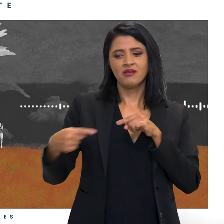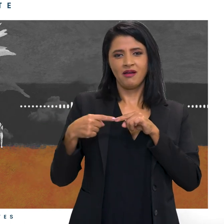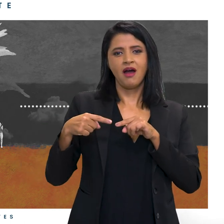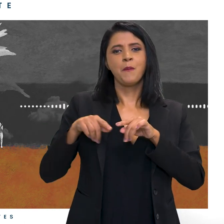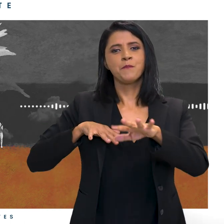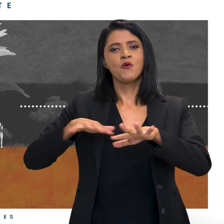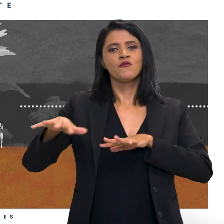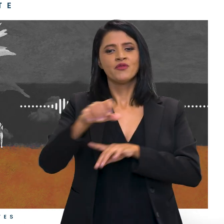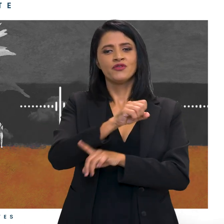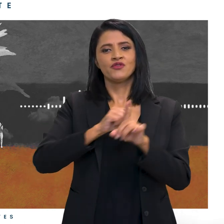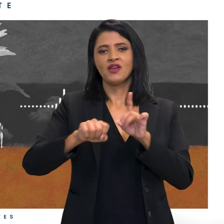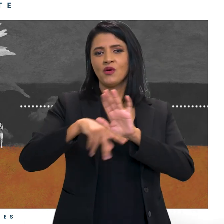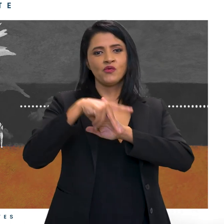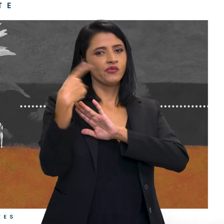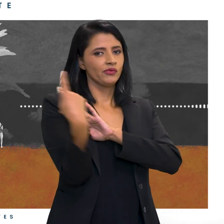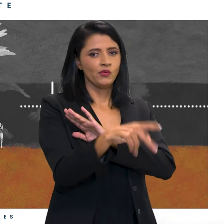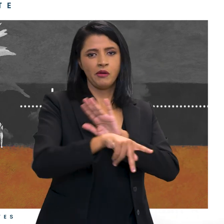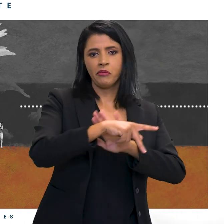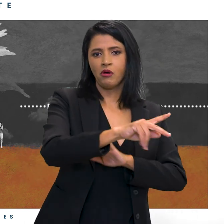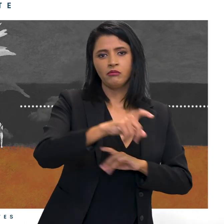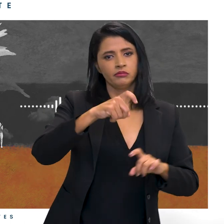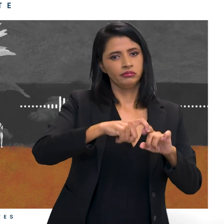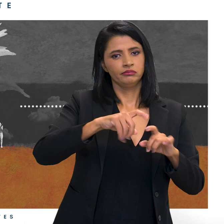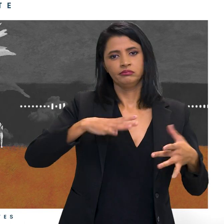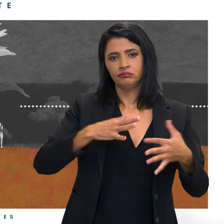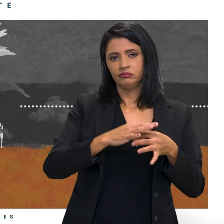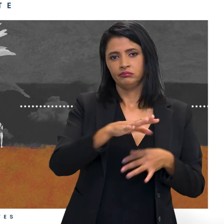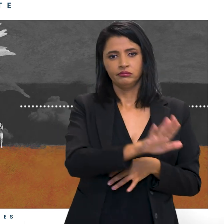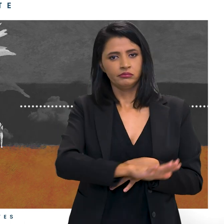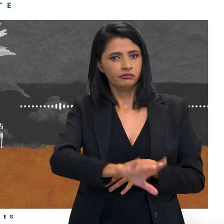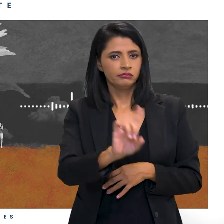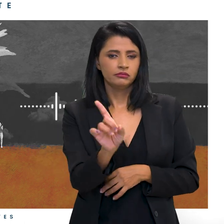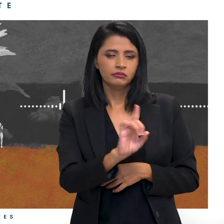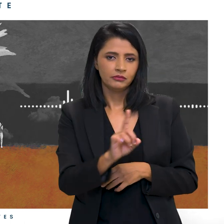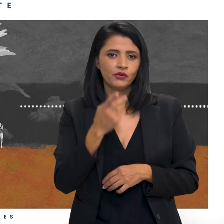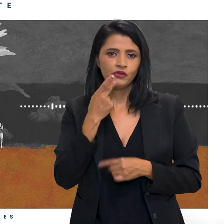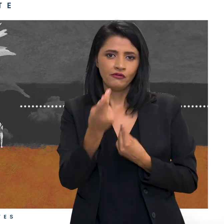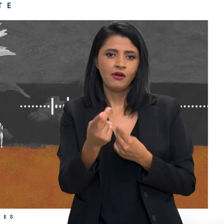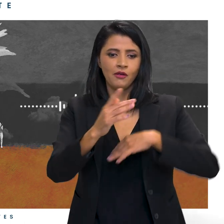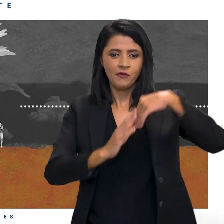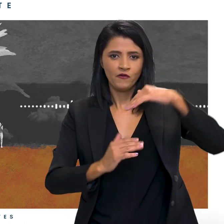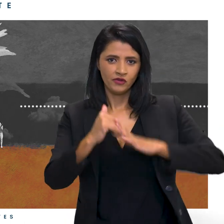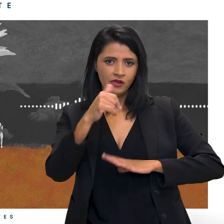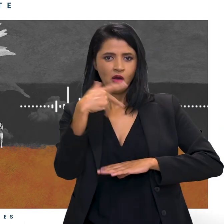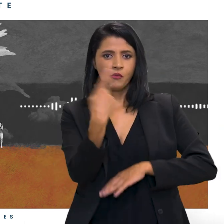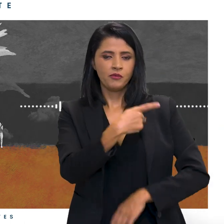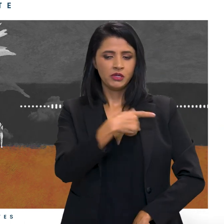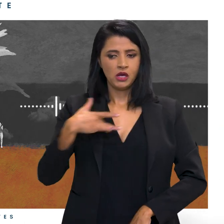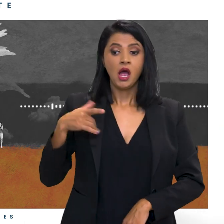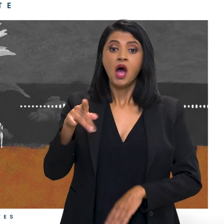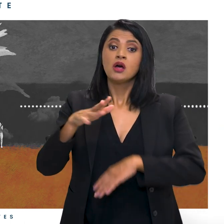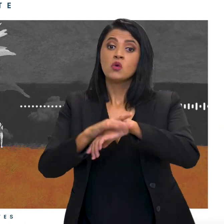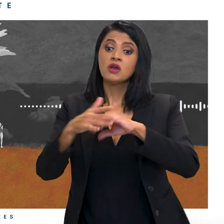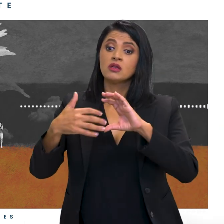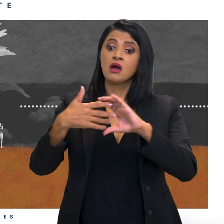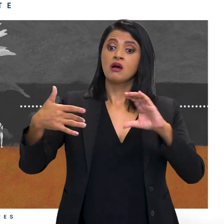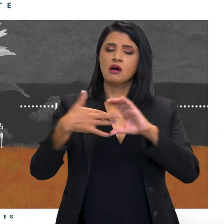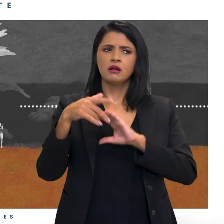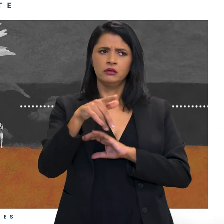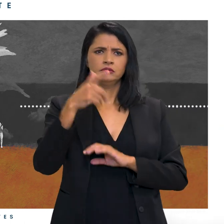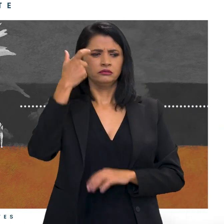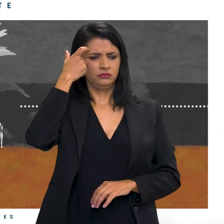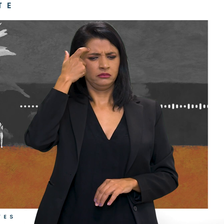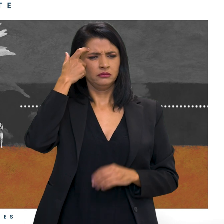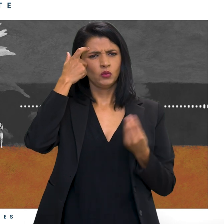movimentos sociais, tá? Ele não é um termo clínico estricto senso. Então, quando eu falo para um profissional de saúde, ah, isso aqui é uma doença rara,